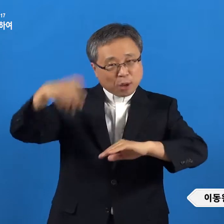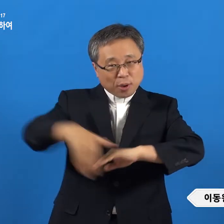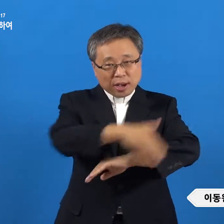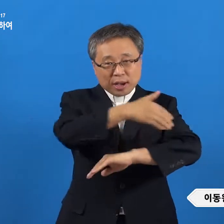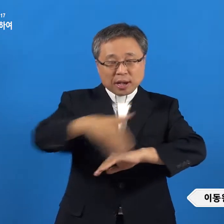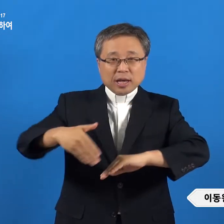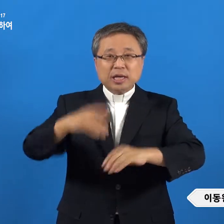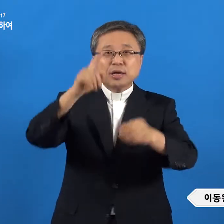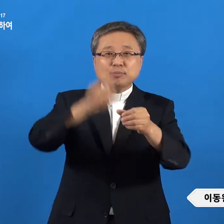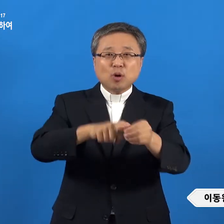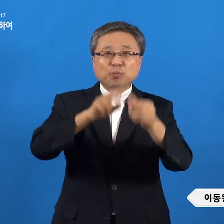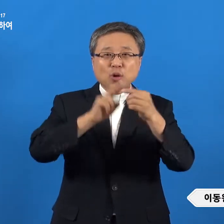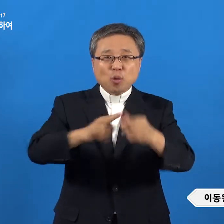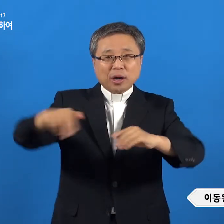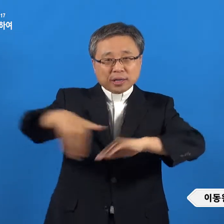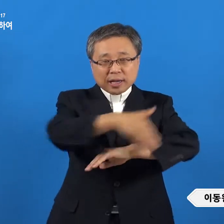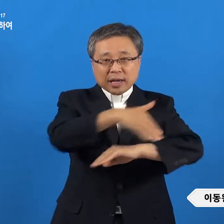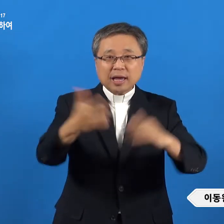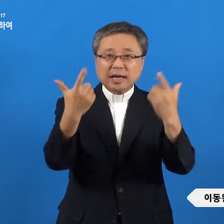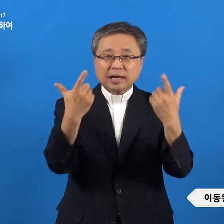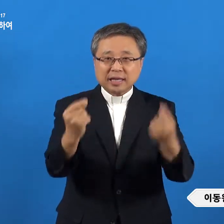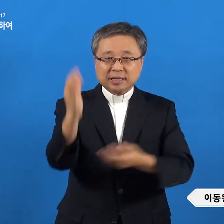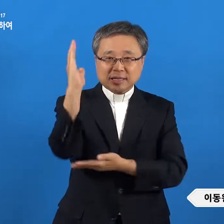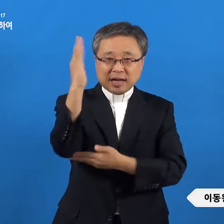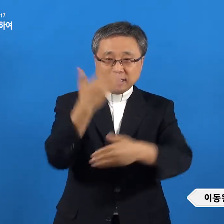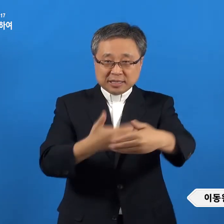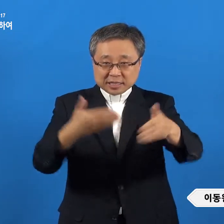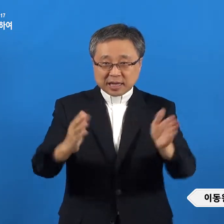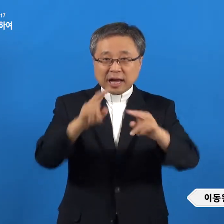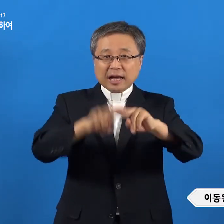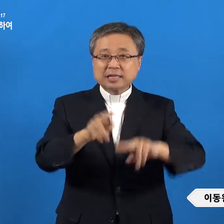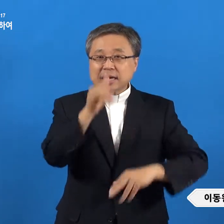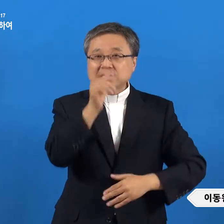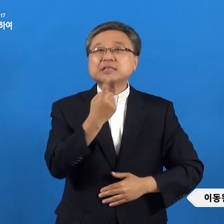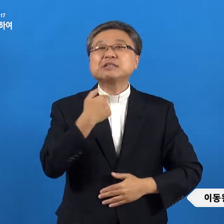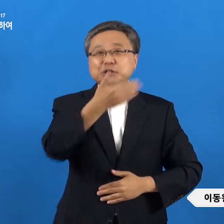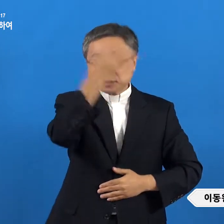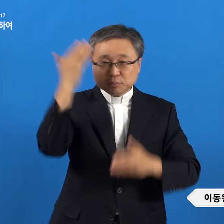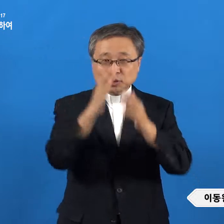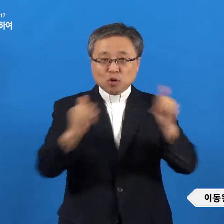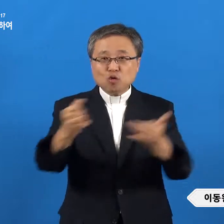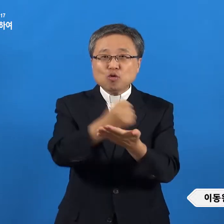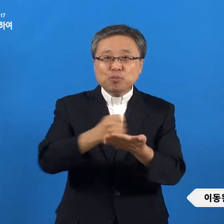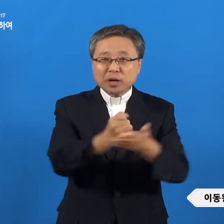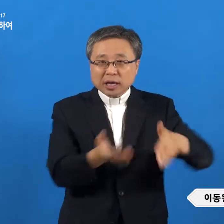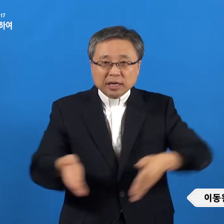이 목표와 계획이 같은 강의실에 앉아있던 젊은이들의 운명의 지도를 바꾸어 놓은